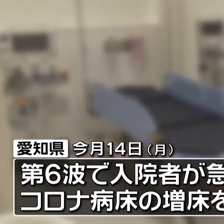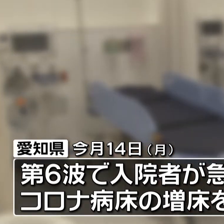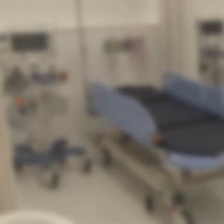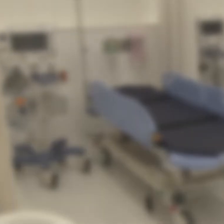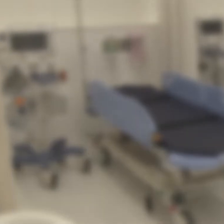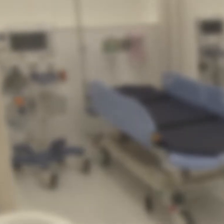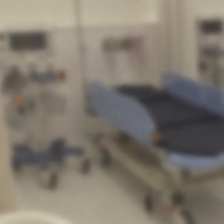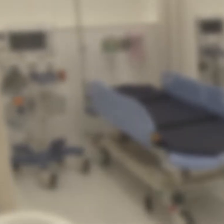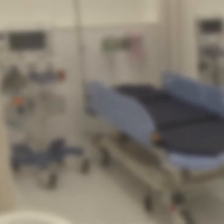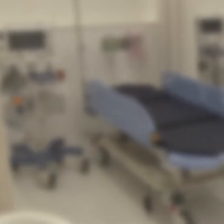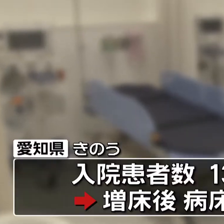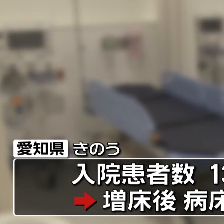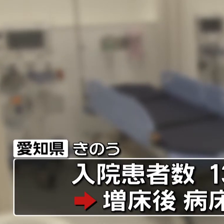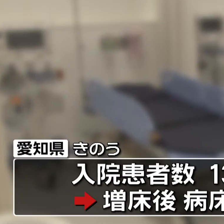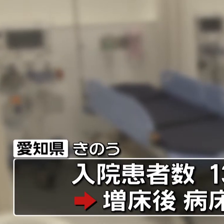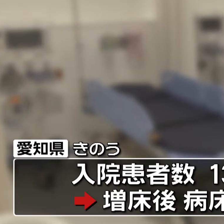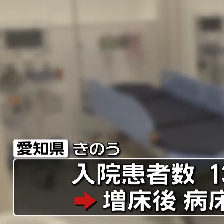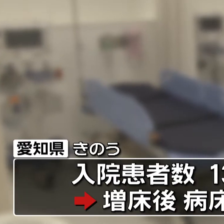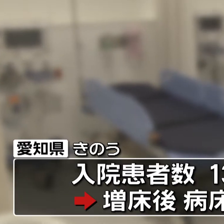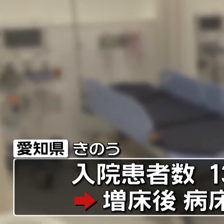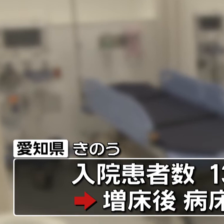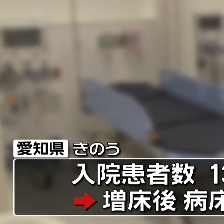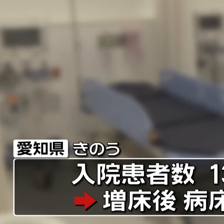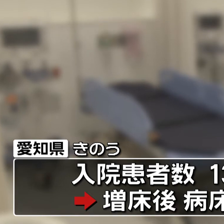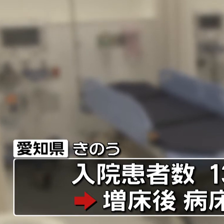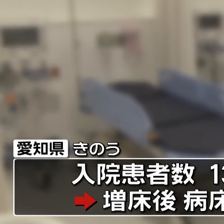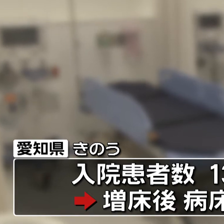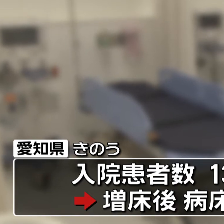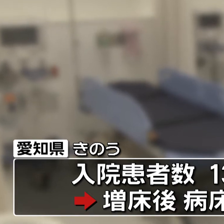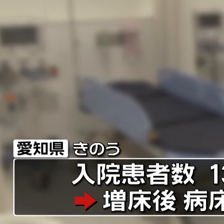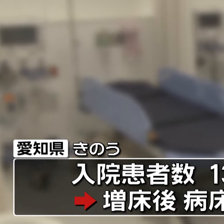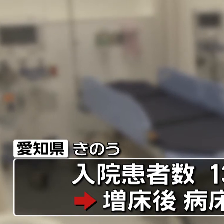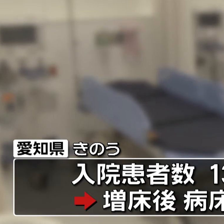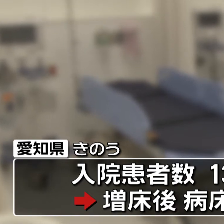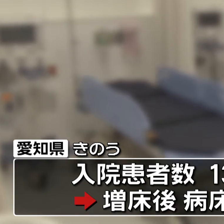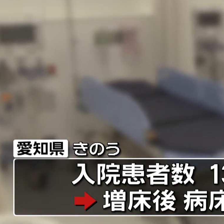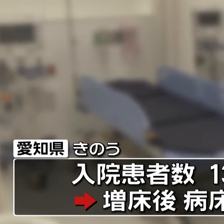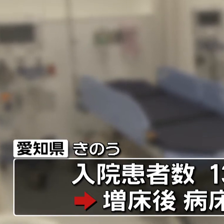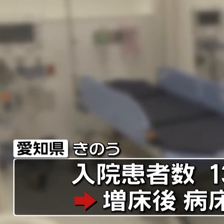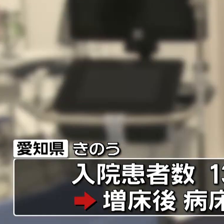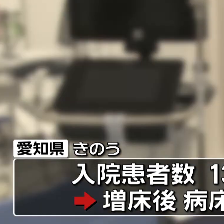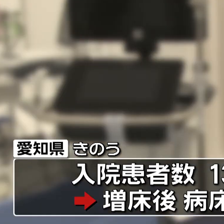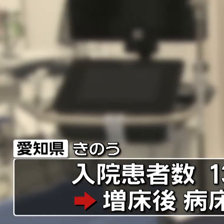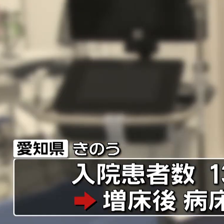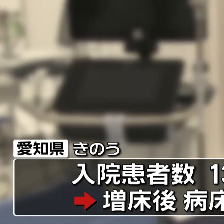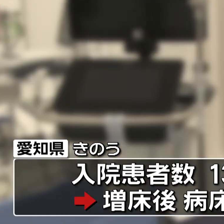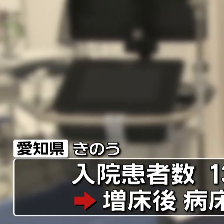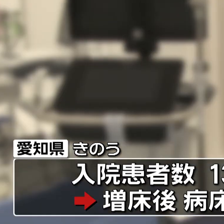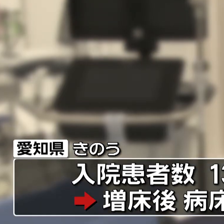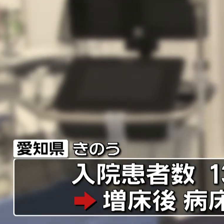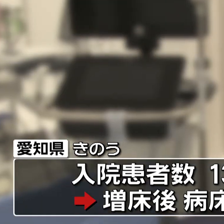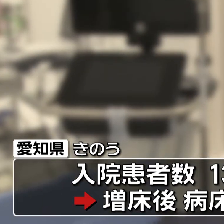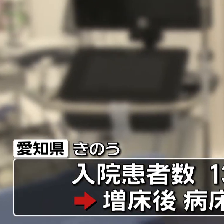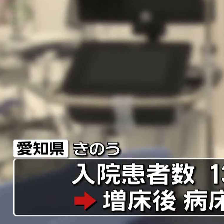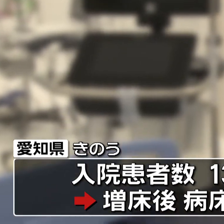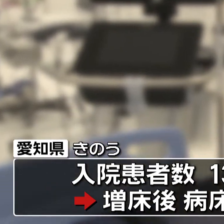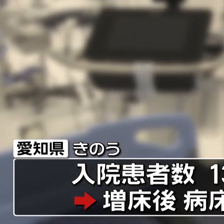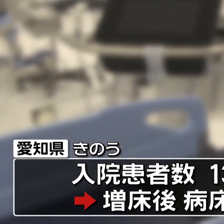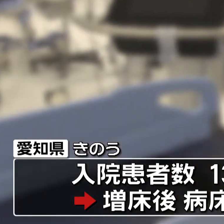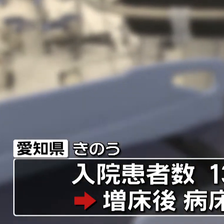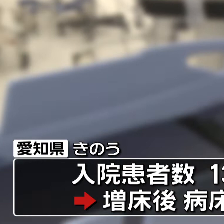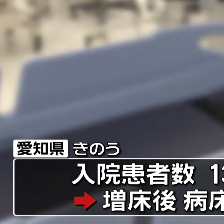たしかしその後も完成車の高止まりは続き入院患者は昨日時点で130222人に